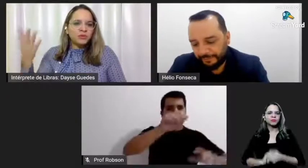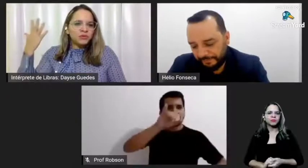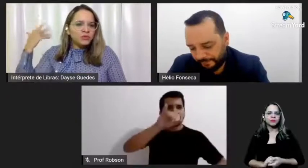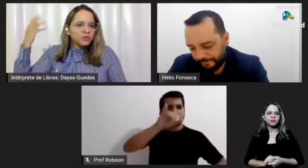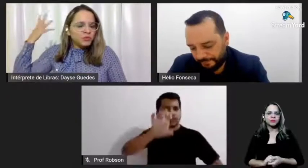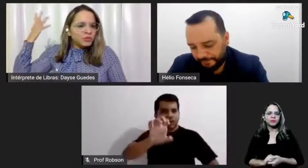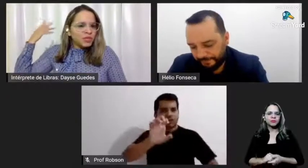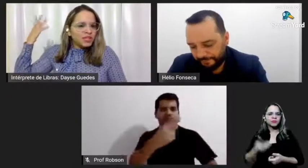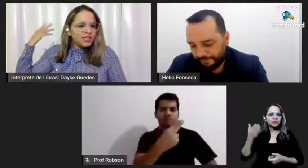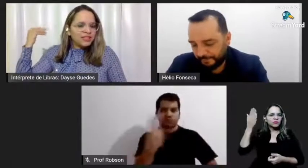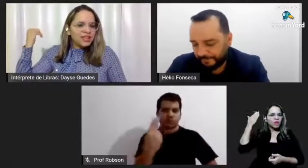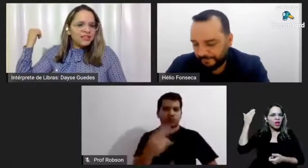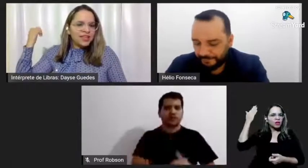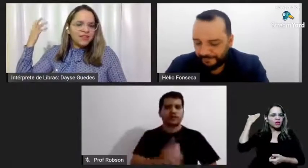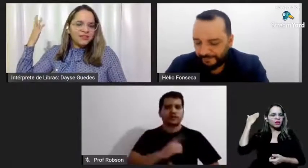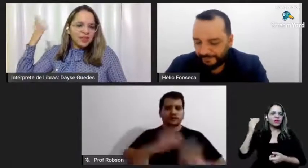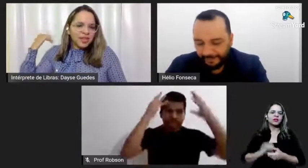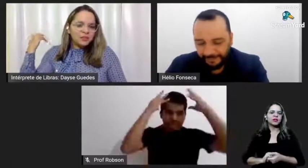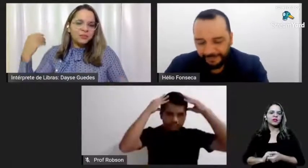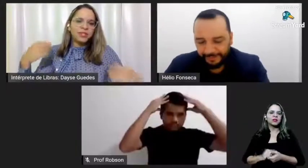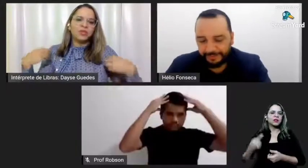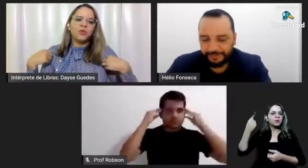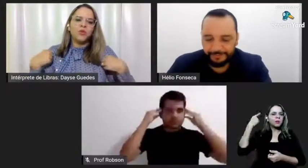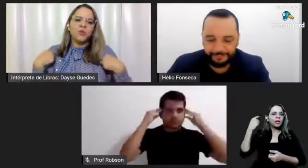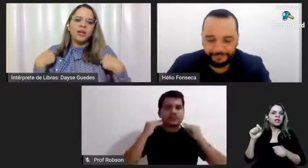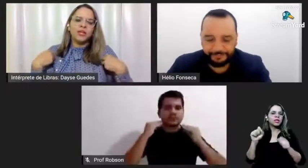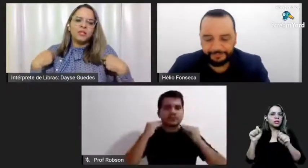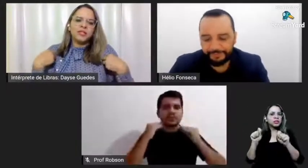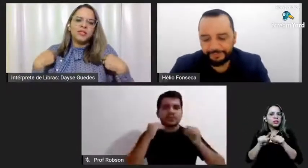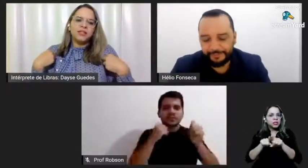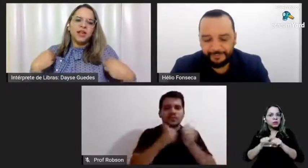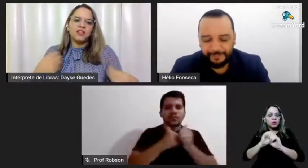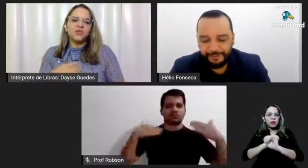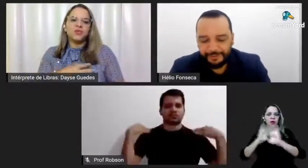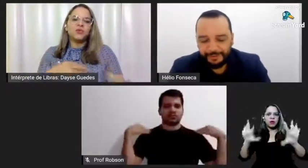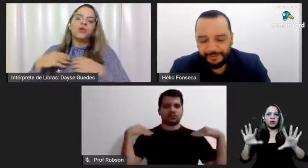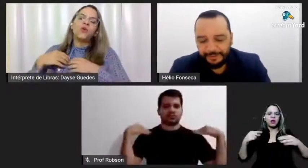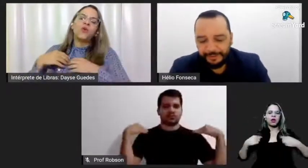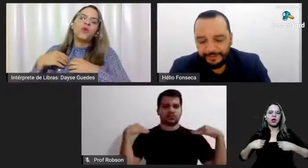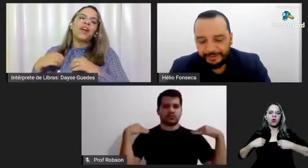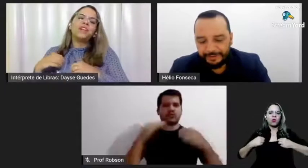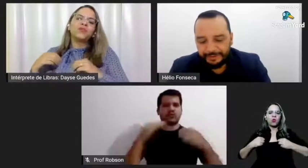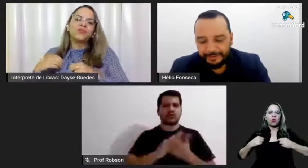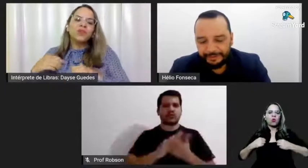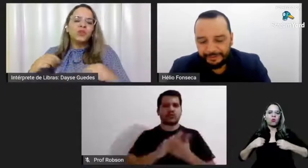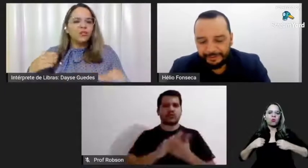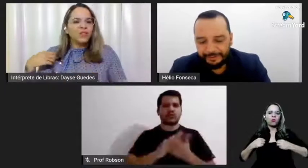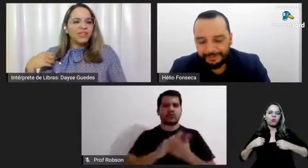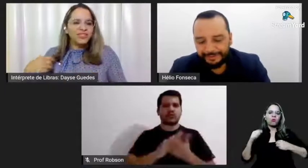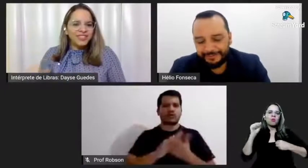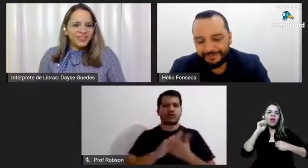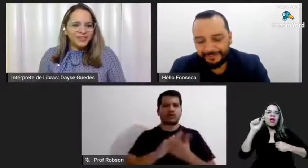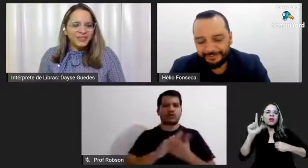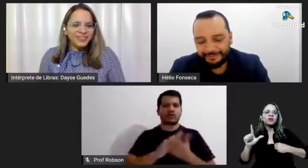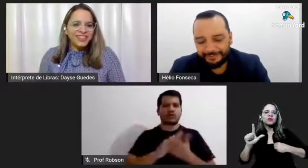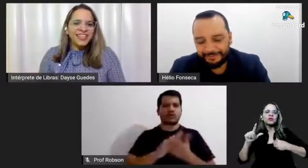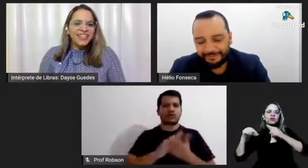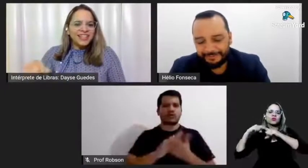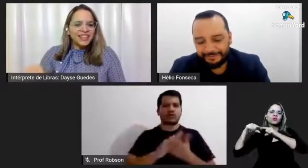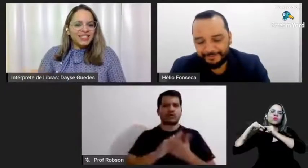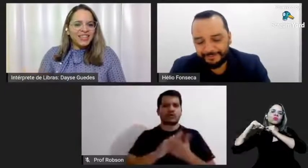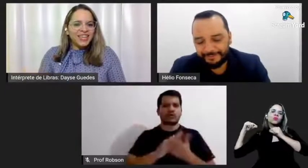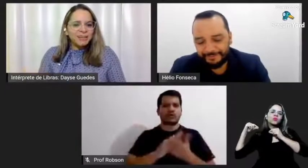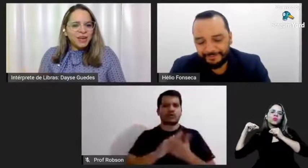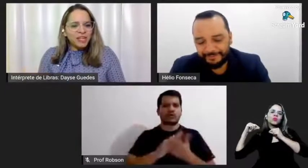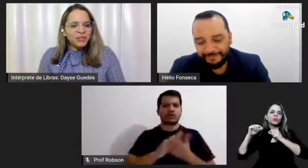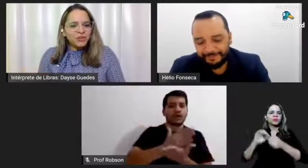e o fundo aqui atrás está claro também, e eu estou com uma camisa azul com um laço do lado direito.